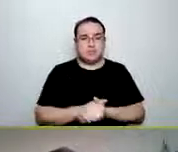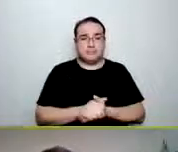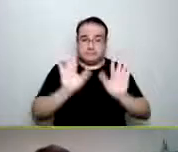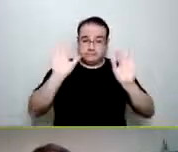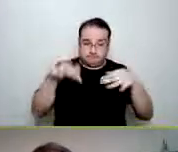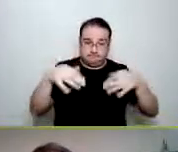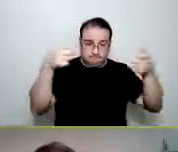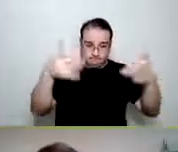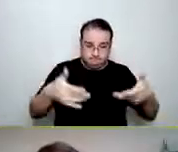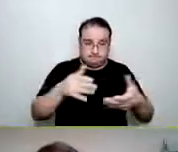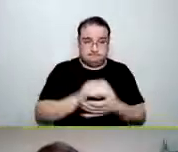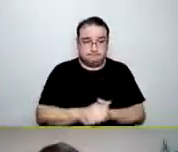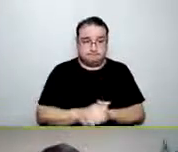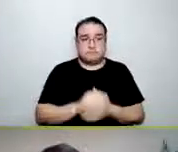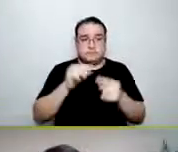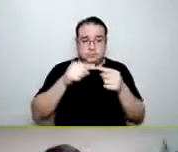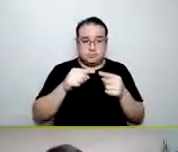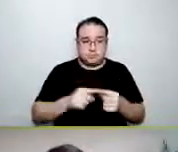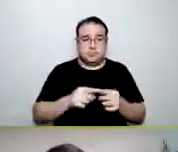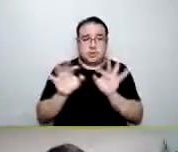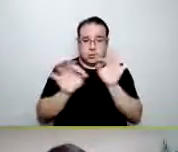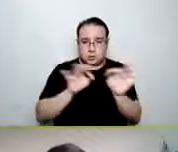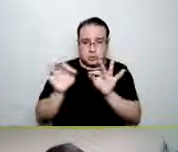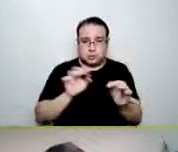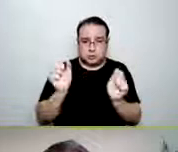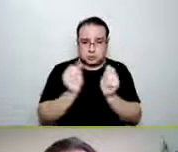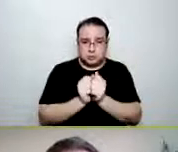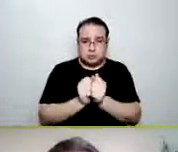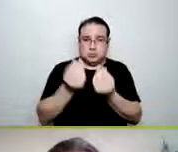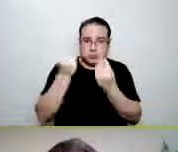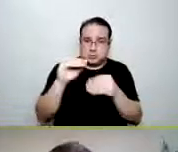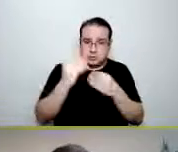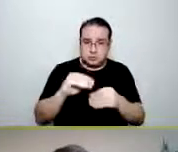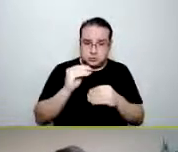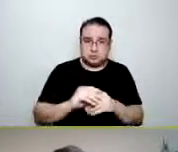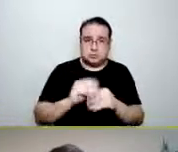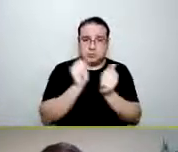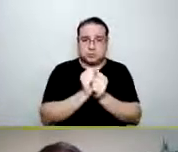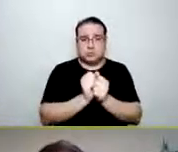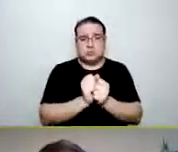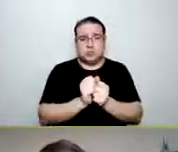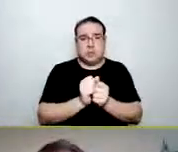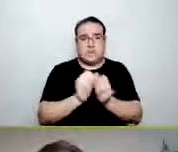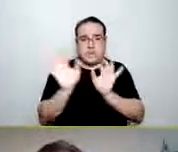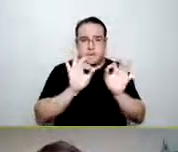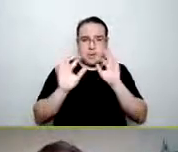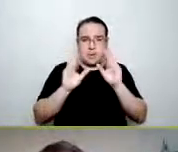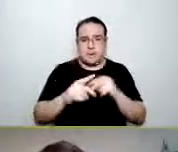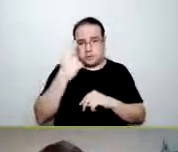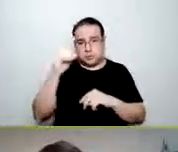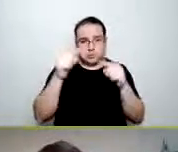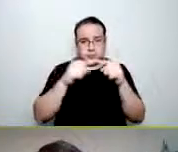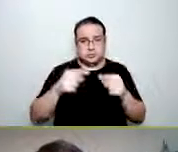Finalmente, esses dados devem ser organizados direitinho e arquivados. E esse é o ponto que nós